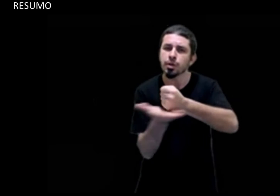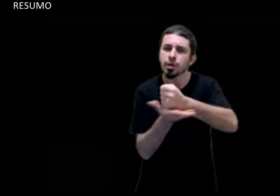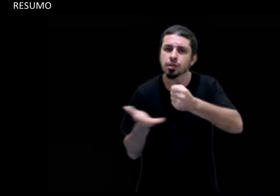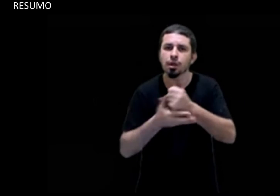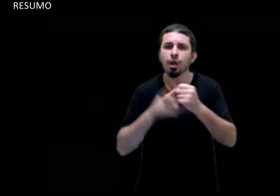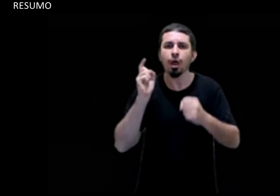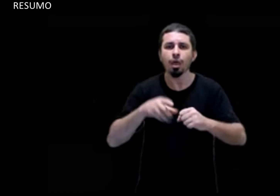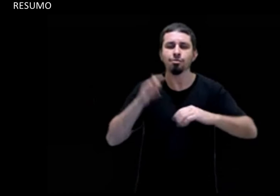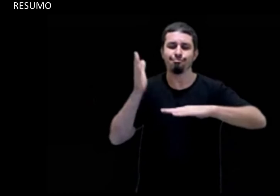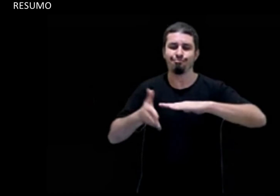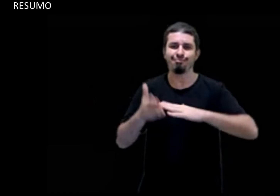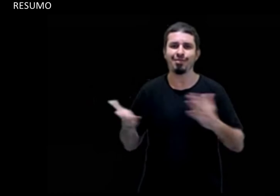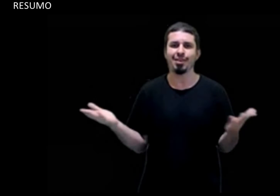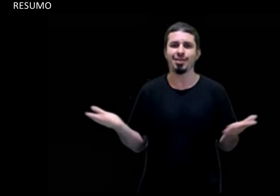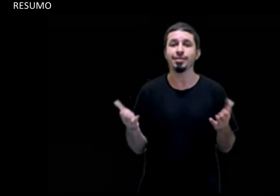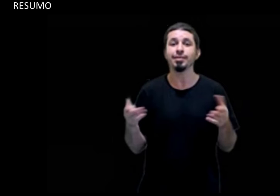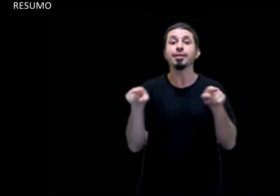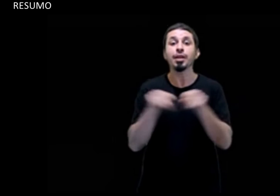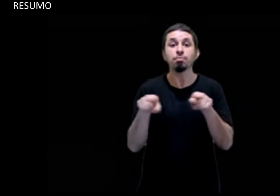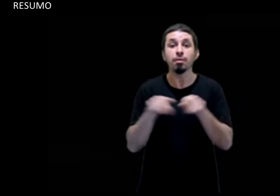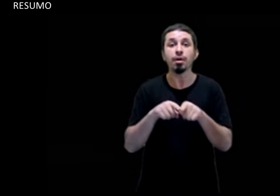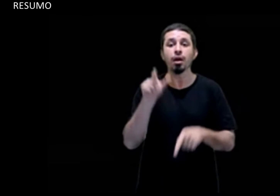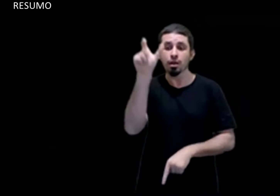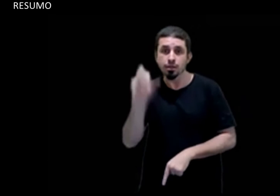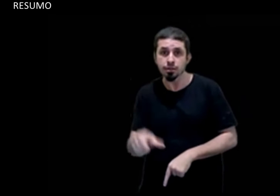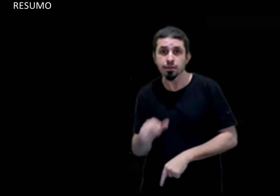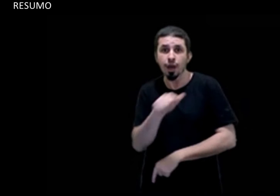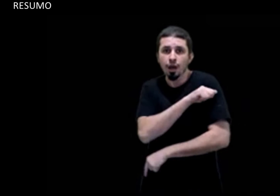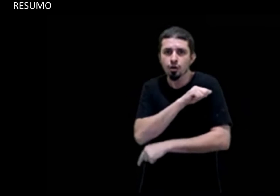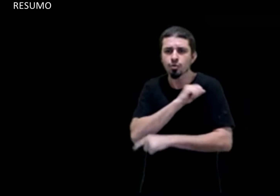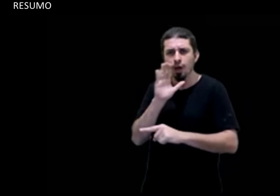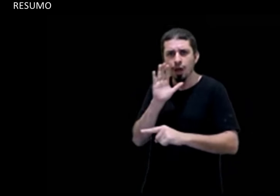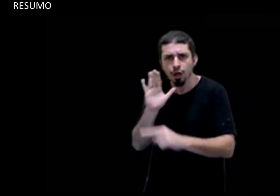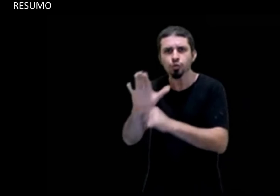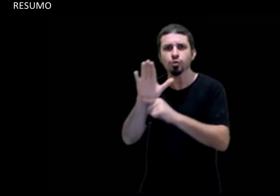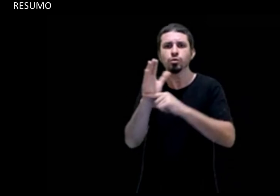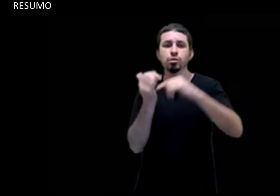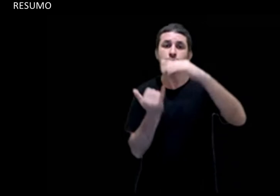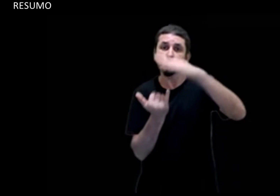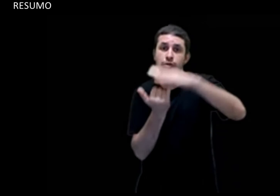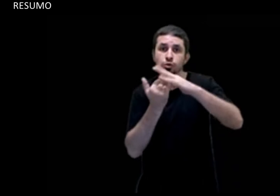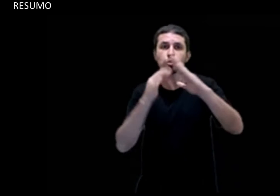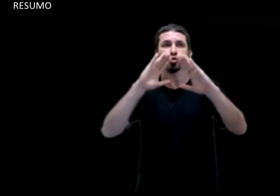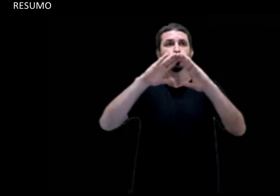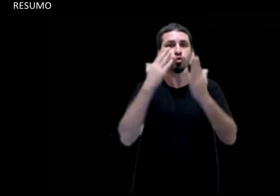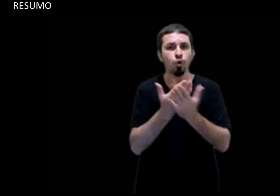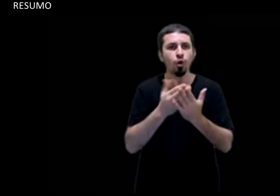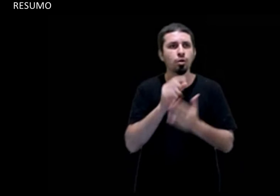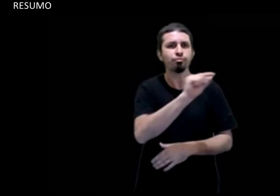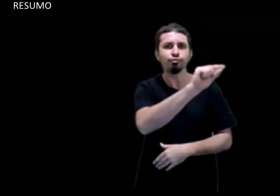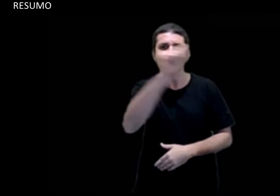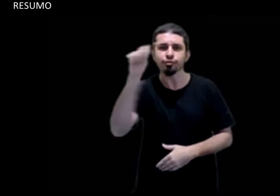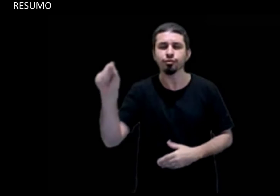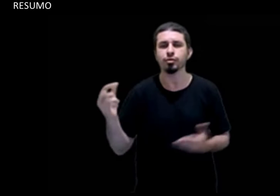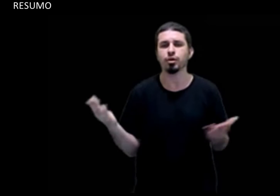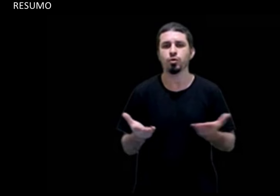e, sobretudo, relevante para o sujeito aluno e toda a instituição escolar contemporânea.